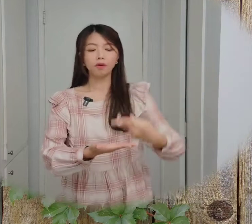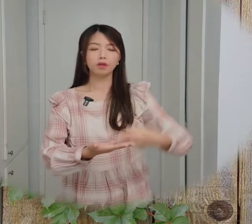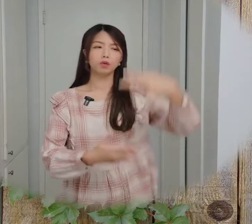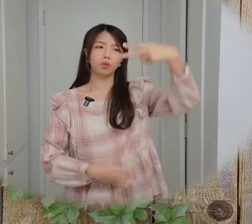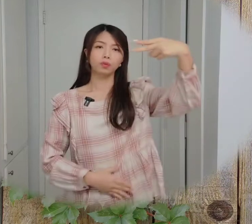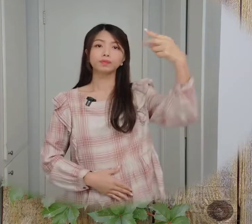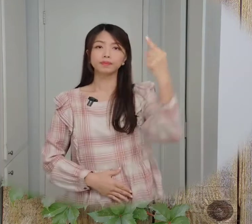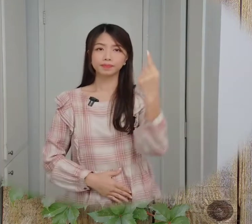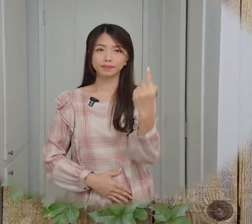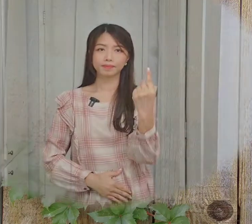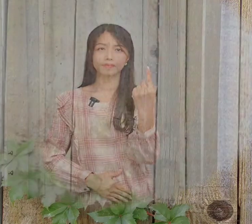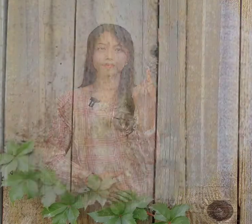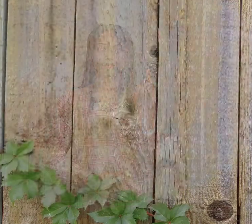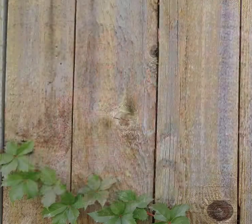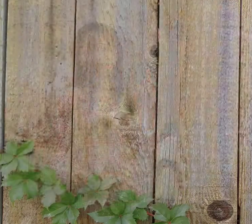넘어져도